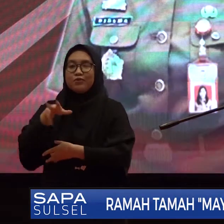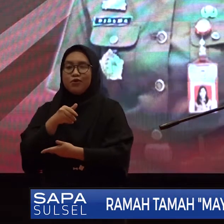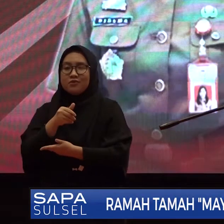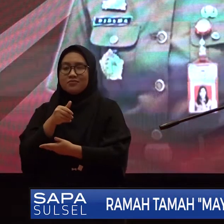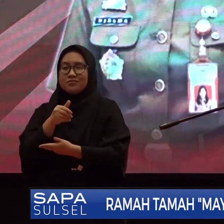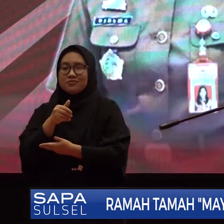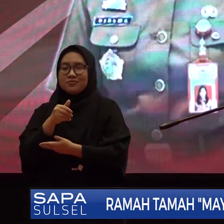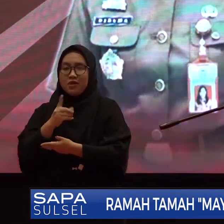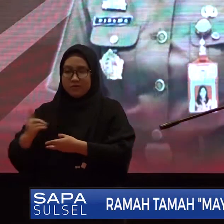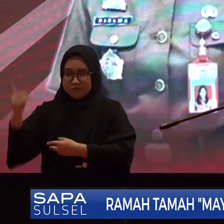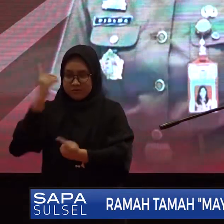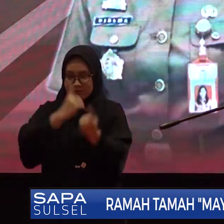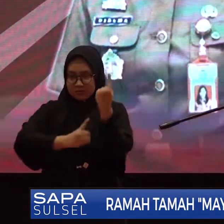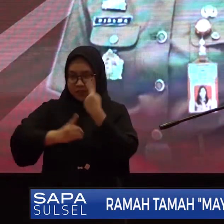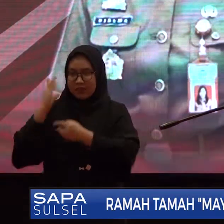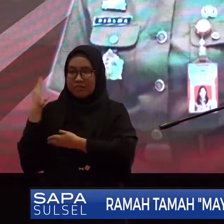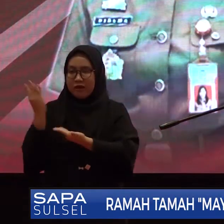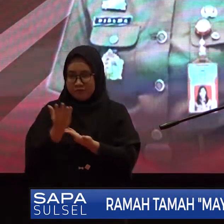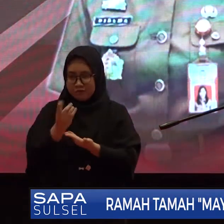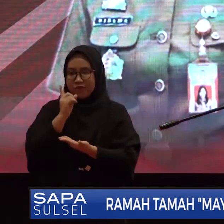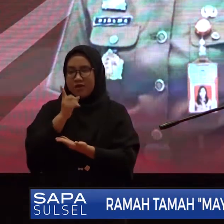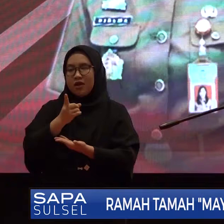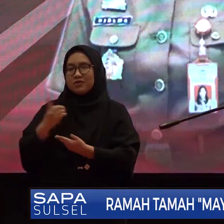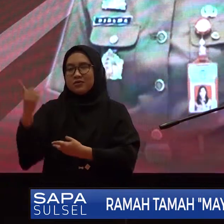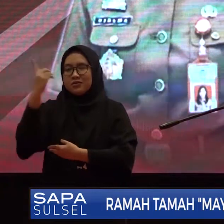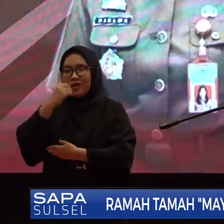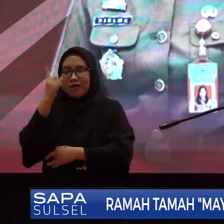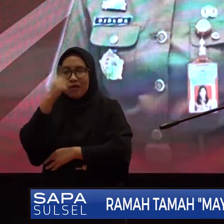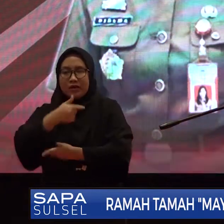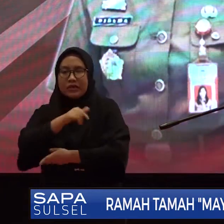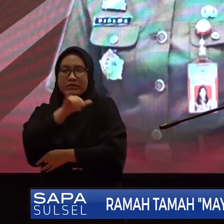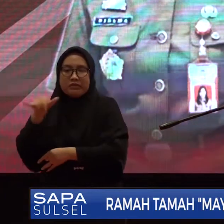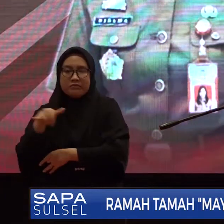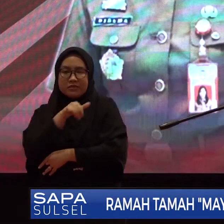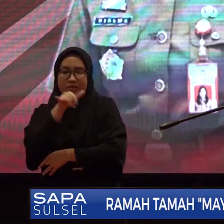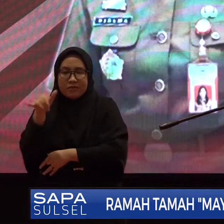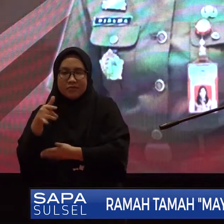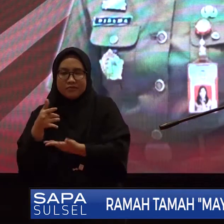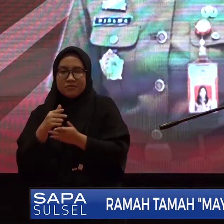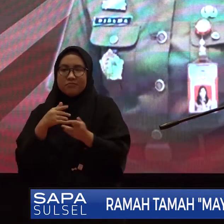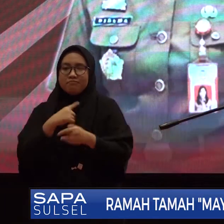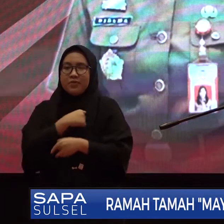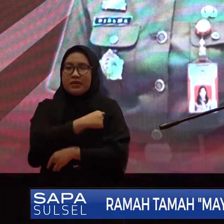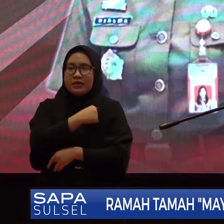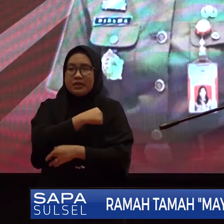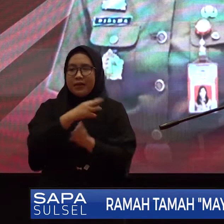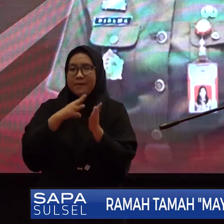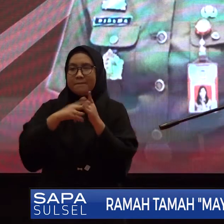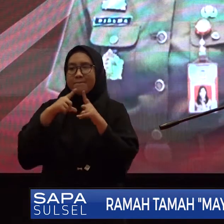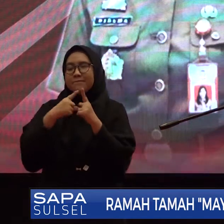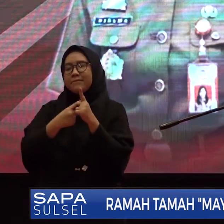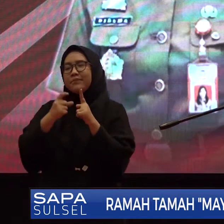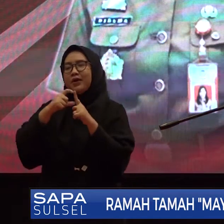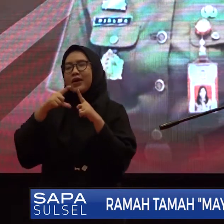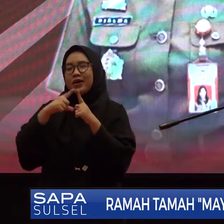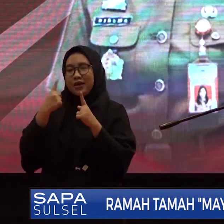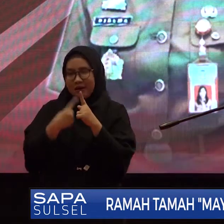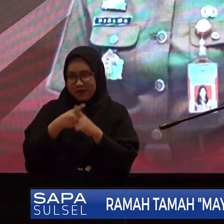hadirin hadirat yang telah hadir bersama-sama dengan panitia Mayday internasional